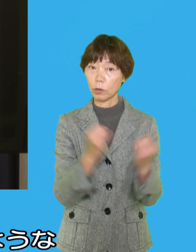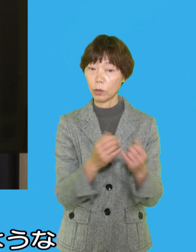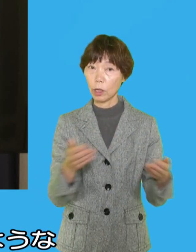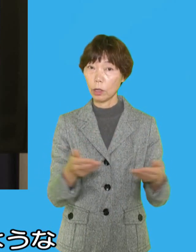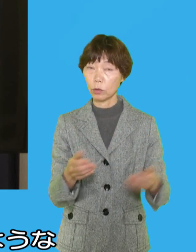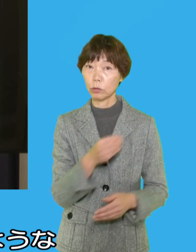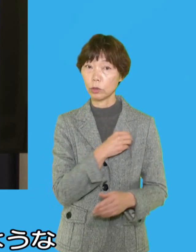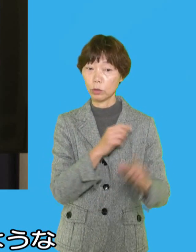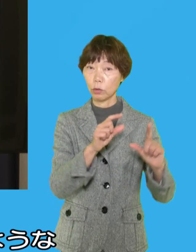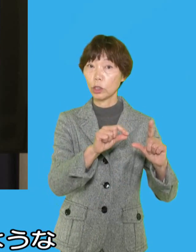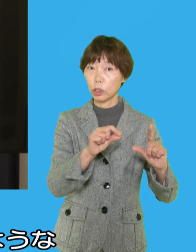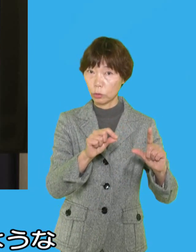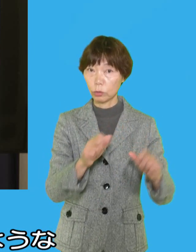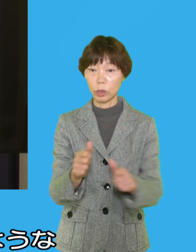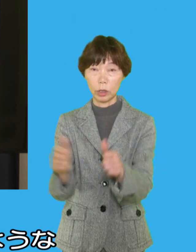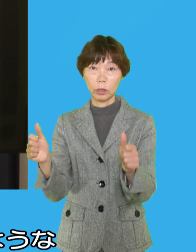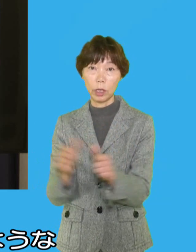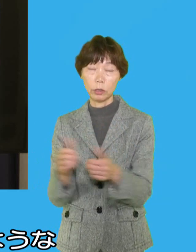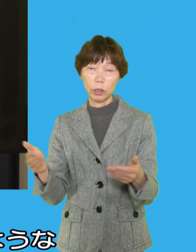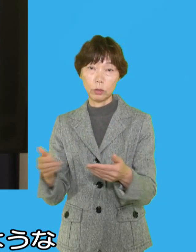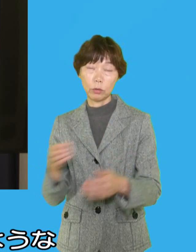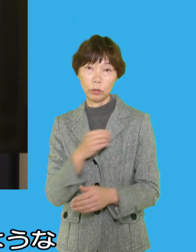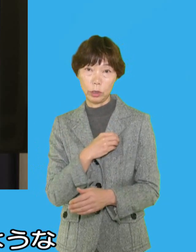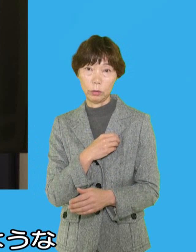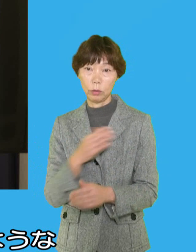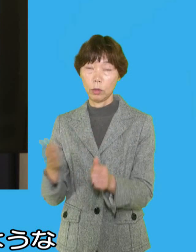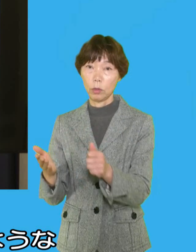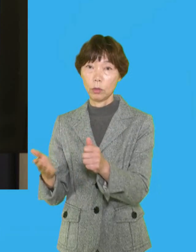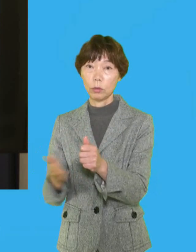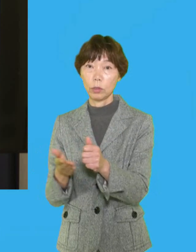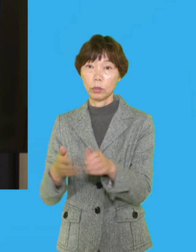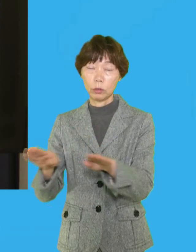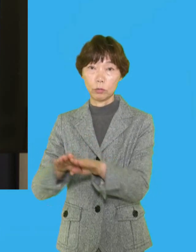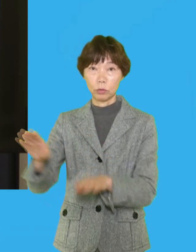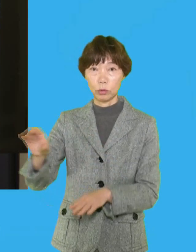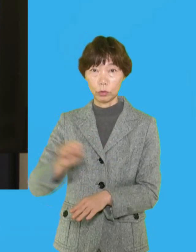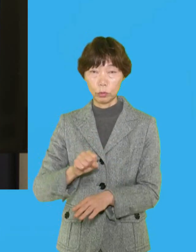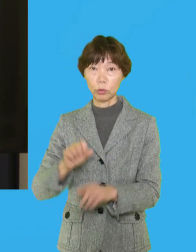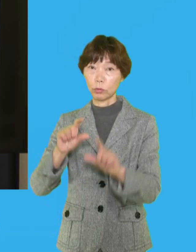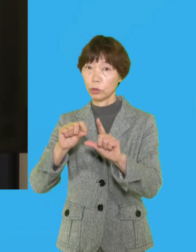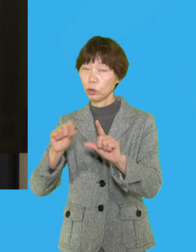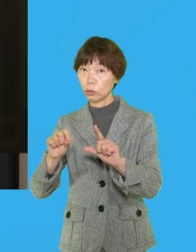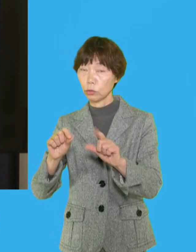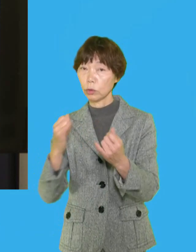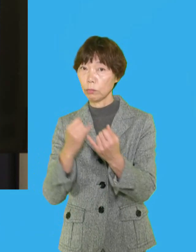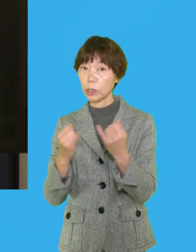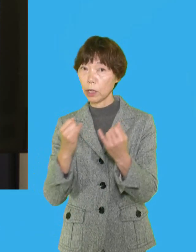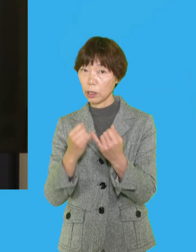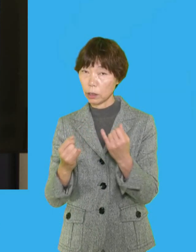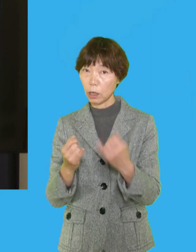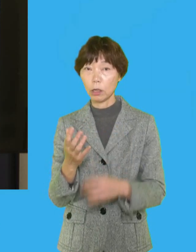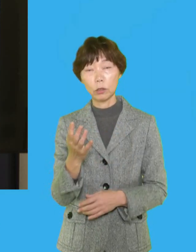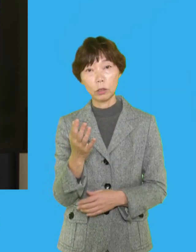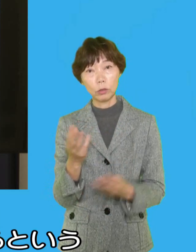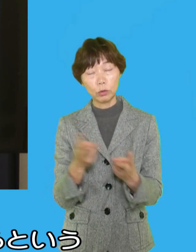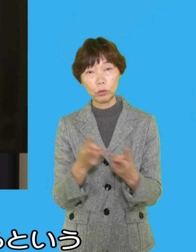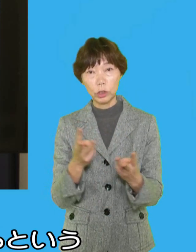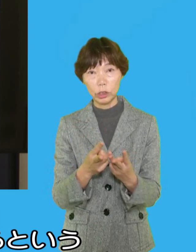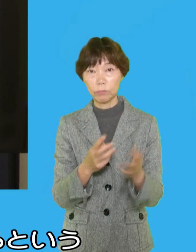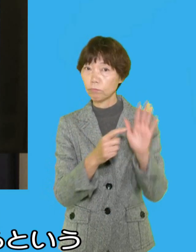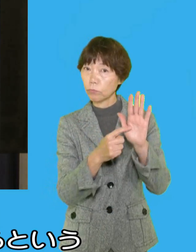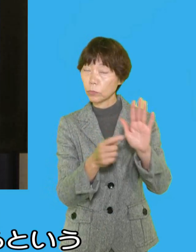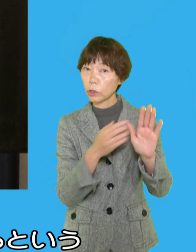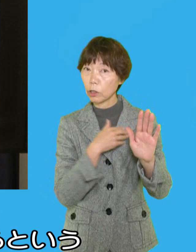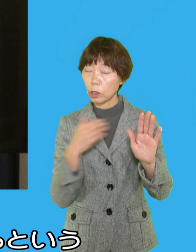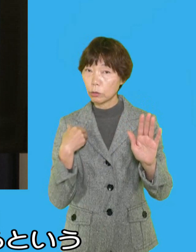職員のその比率とか男性職員のその取得率みたいな、こういうパーセンテージは今なんか出せる数字を、この